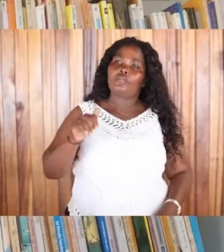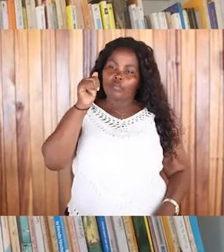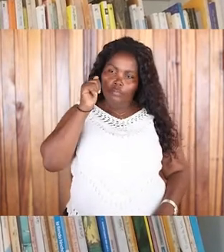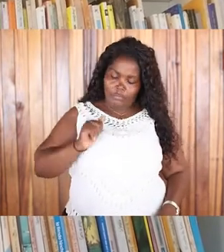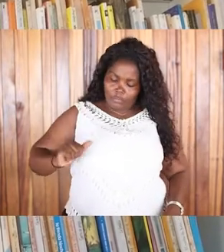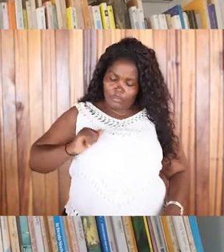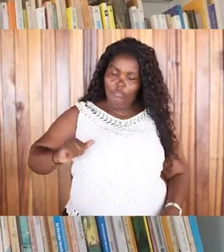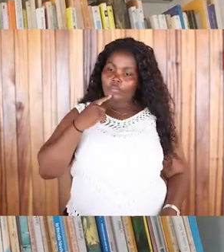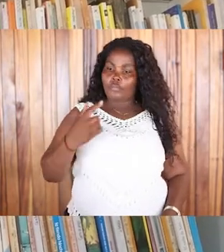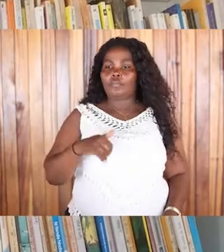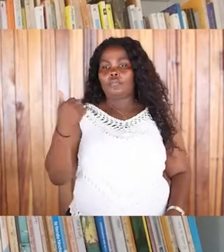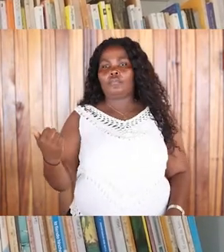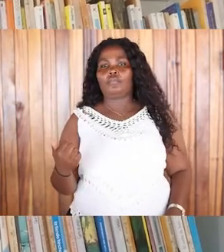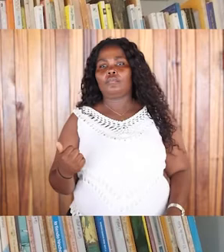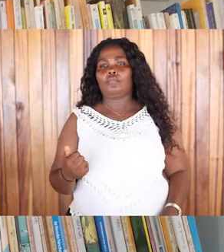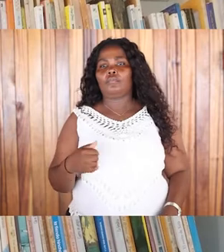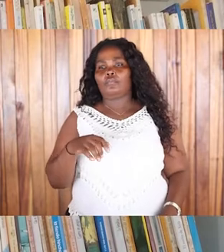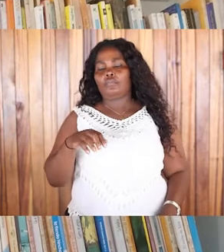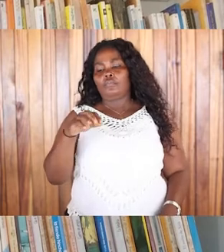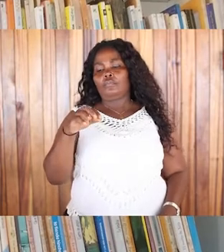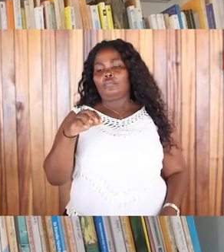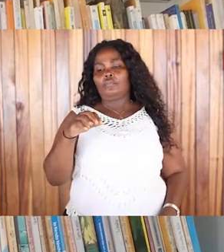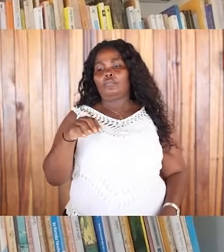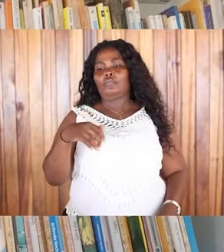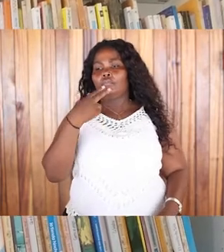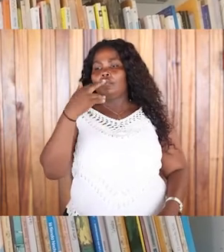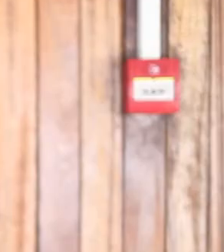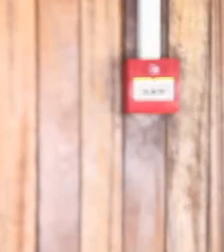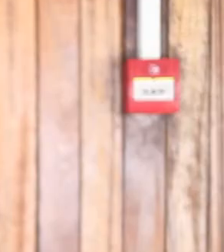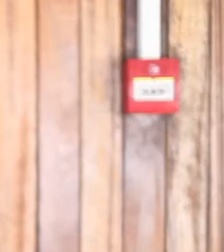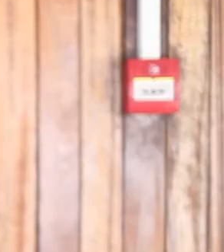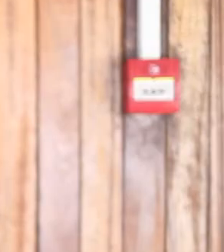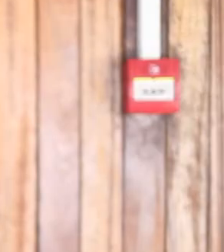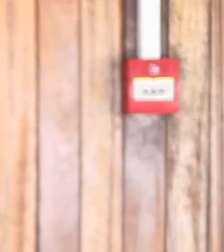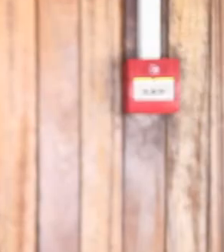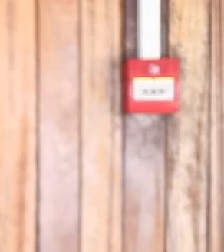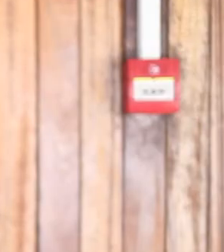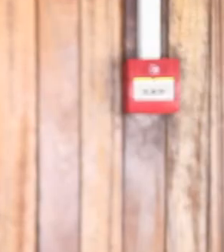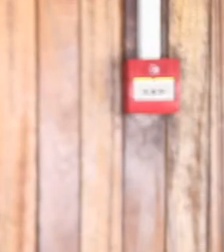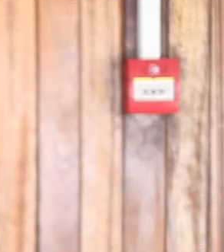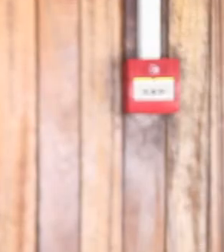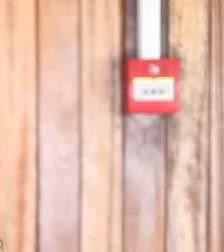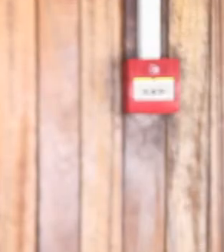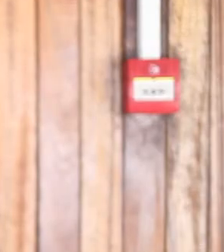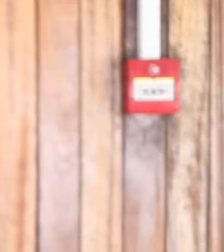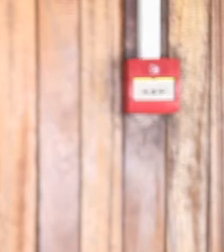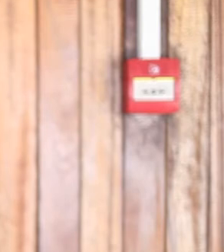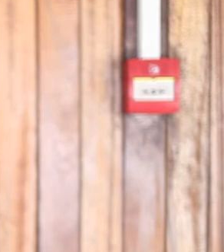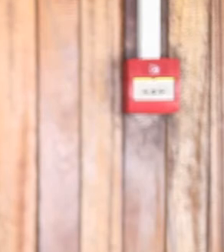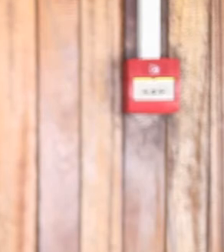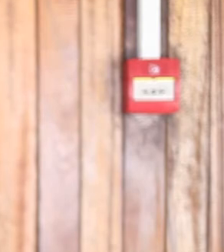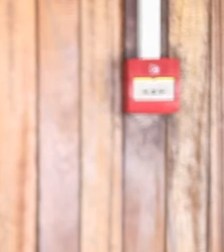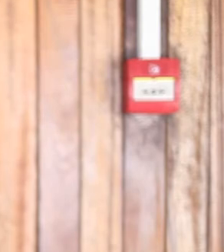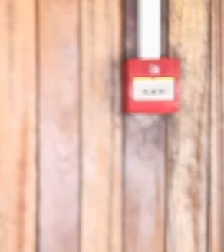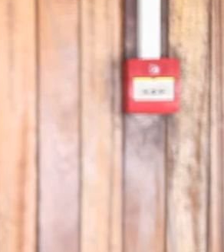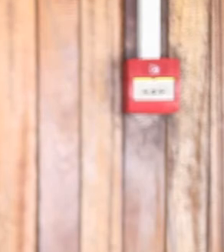Ashaba Boulmerka había demostrado su talento y velocidad para correr. Con poco más